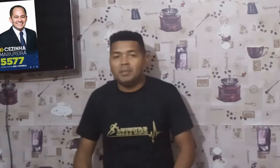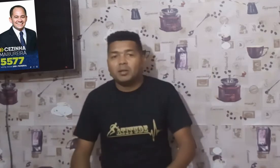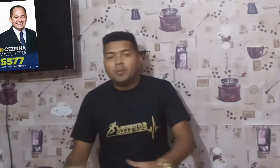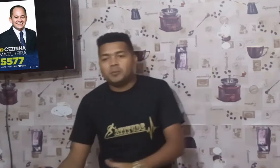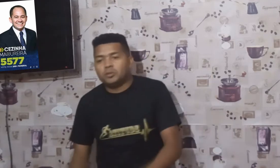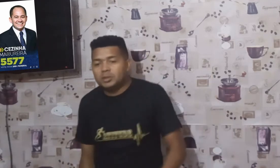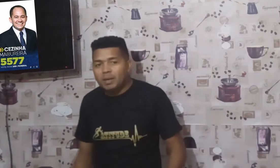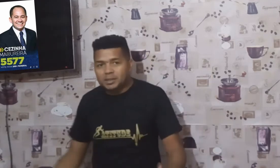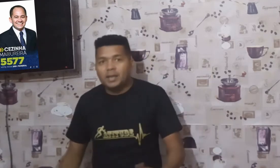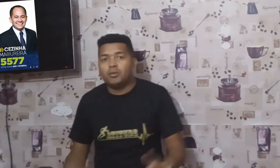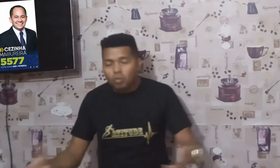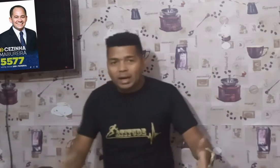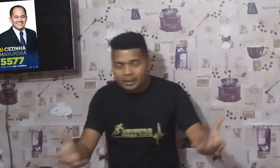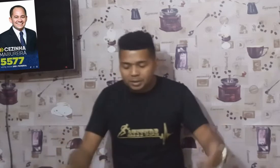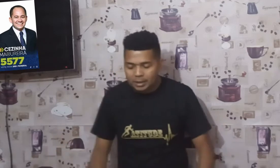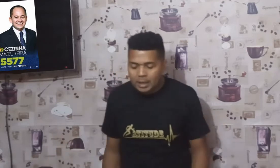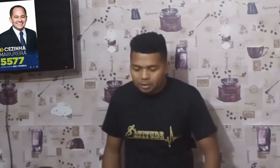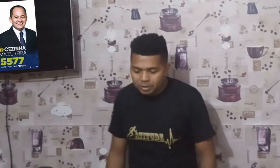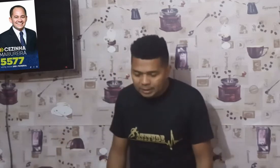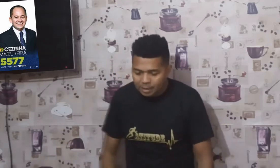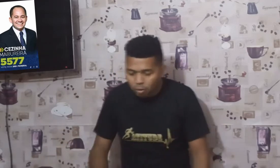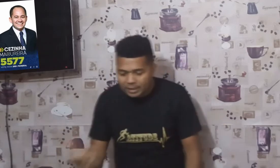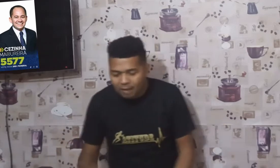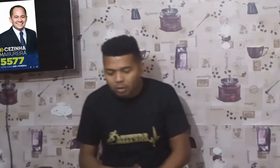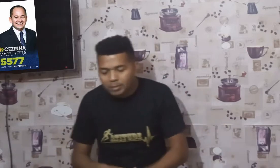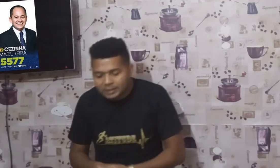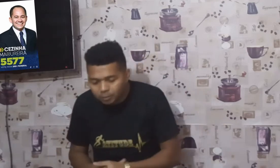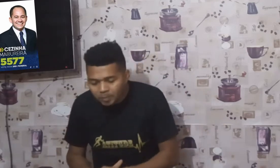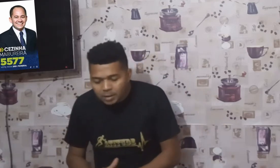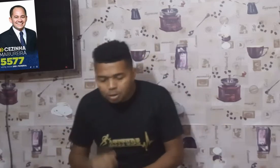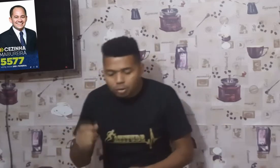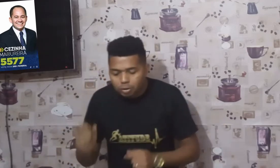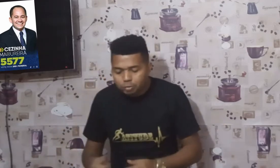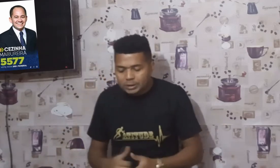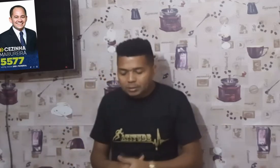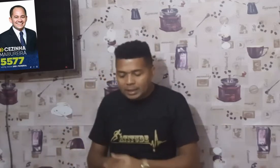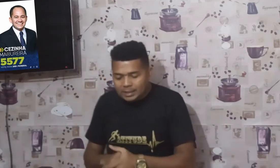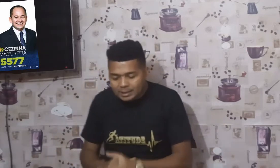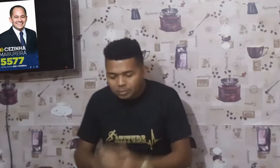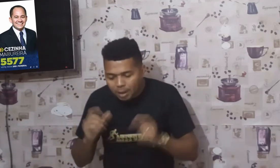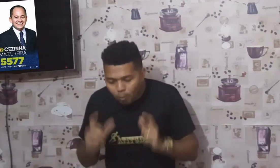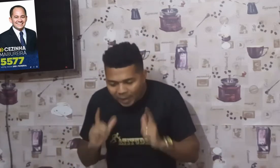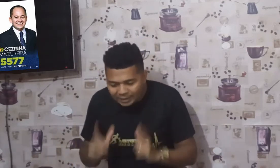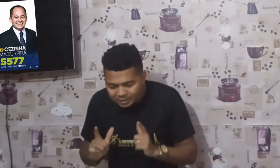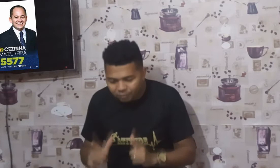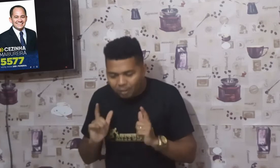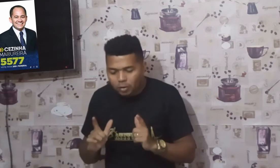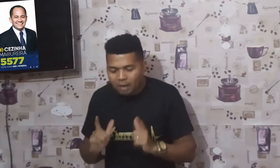alimentos para as pessoas de baixa renda ou carente aí, a sociedade. Oitavo, a Comissão de Constituição da Redação deu parecer